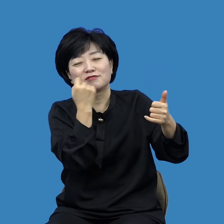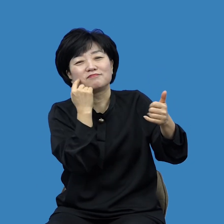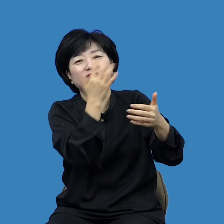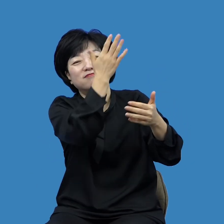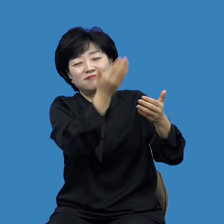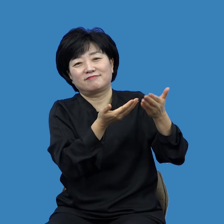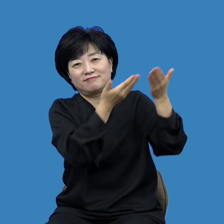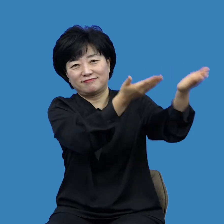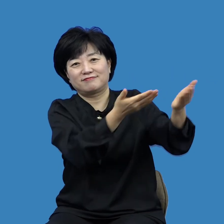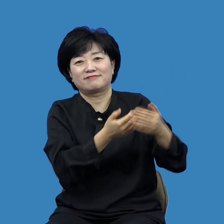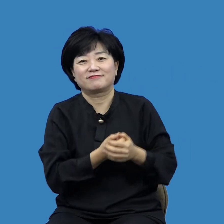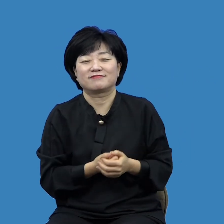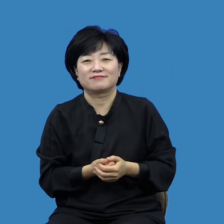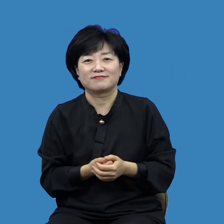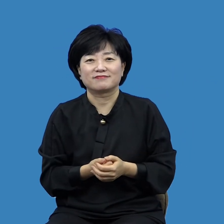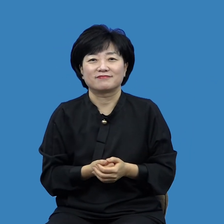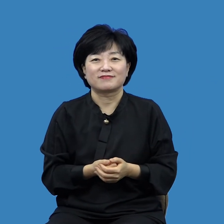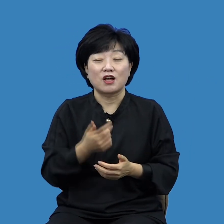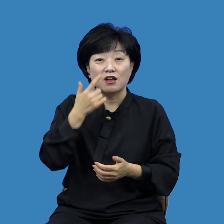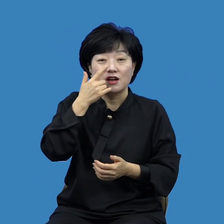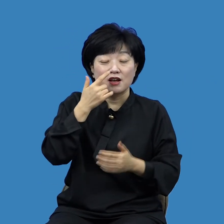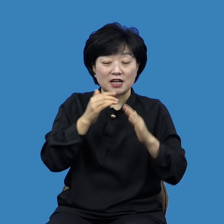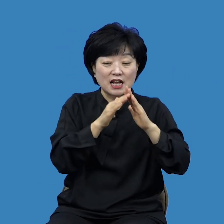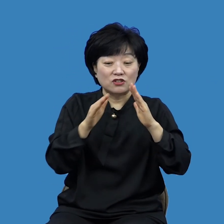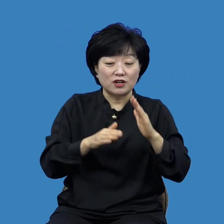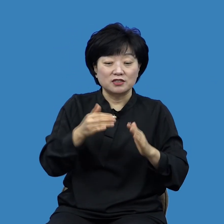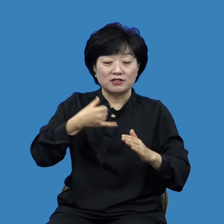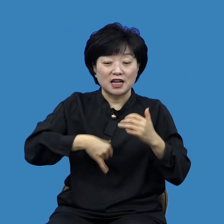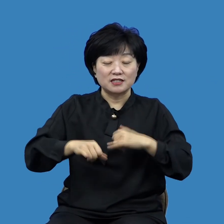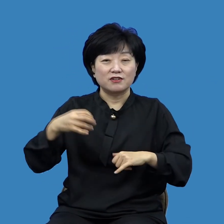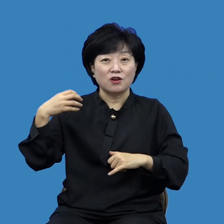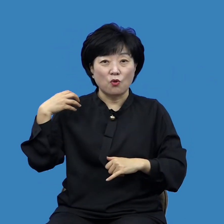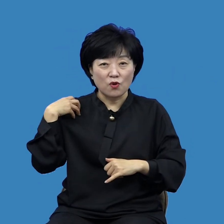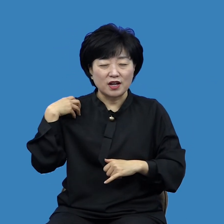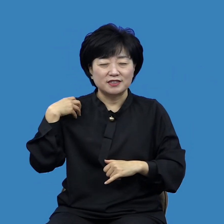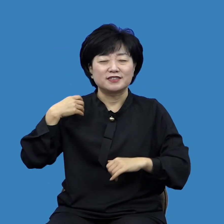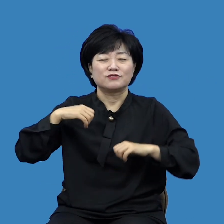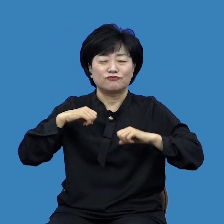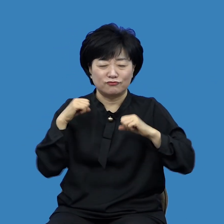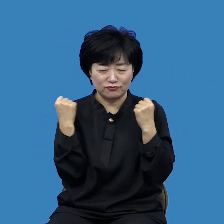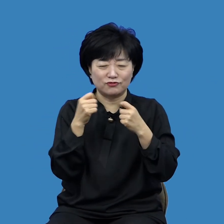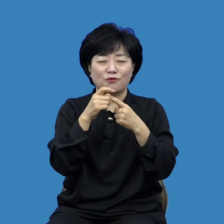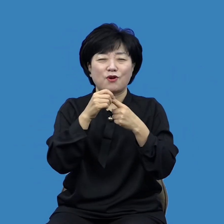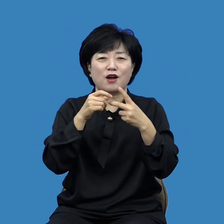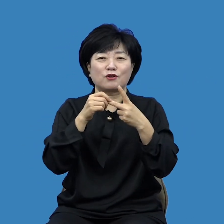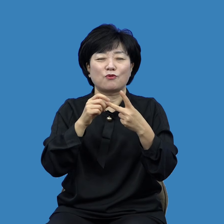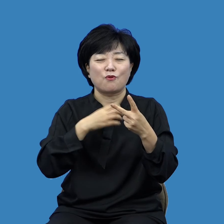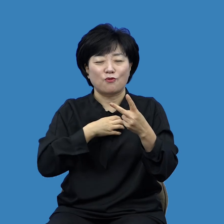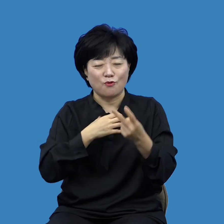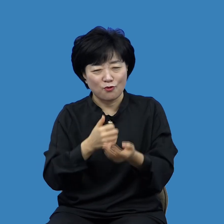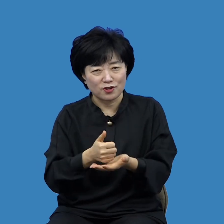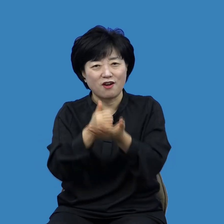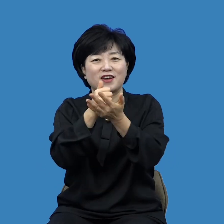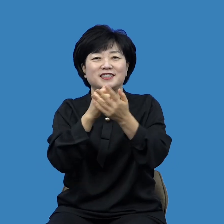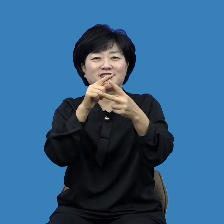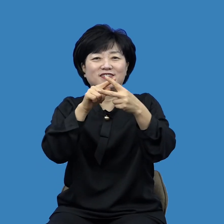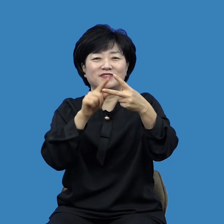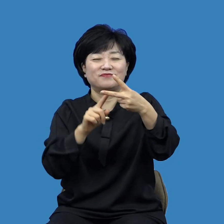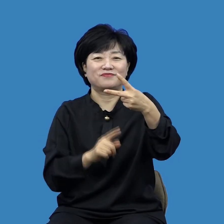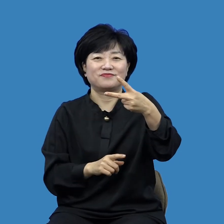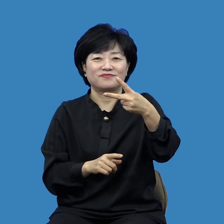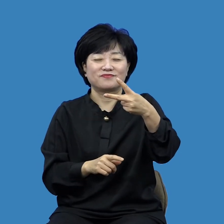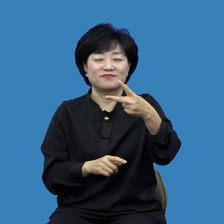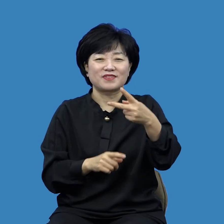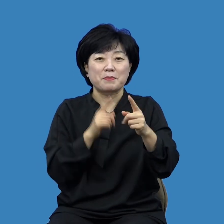이 가정 안에서 자녀의 역할은 뭐예요? 부모를 뭐 하는 거예요? 순종하고 공경하는 거예요. 자, 우리 아이들 한번